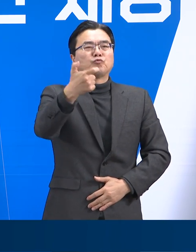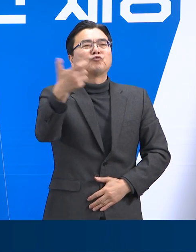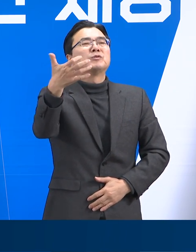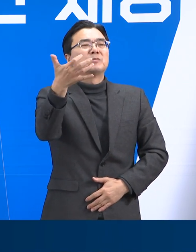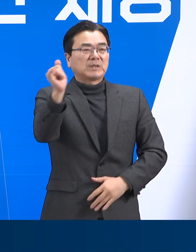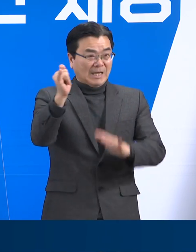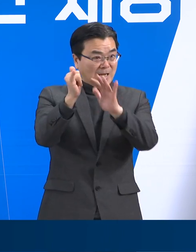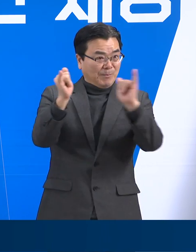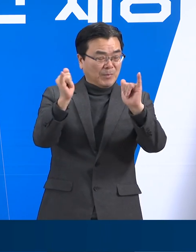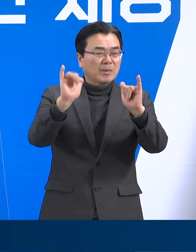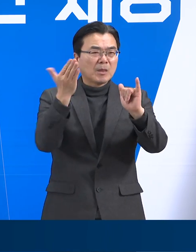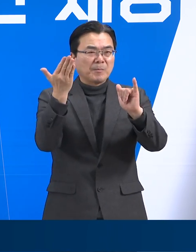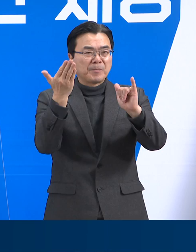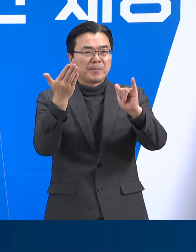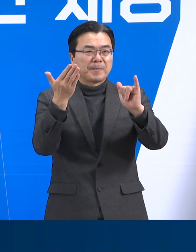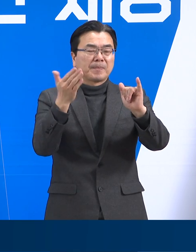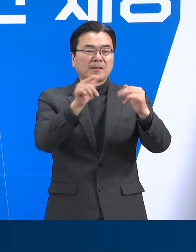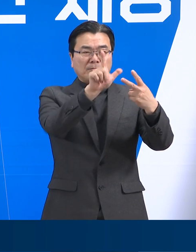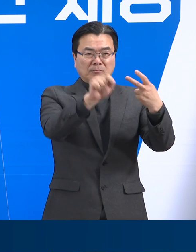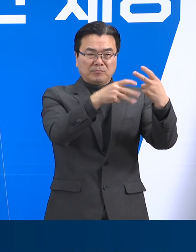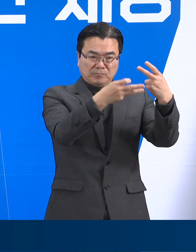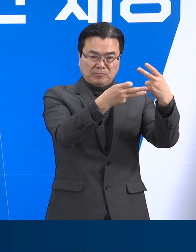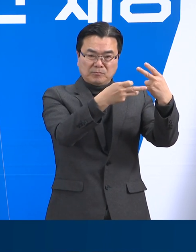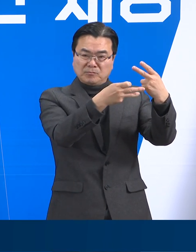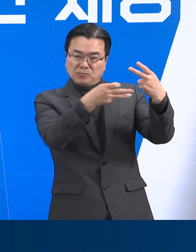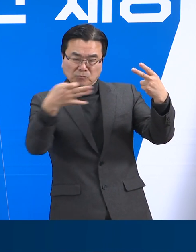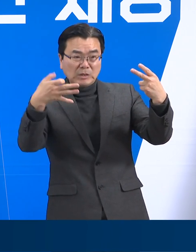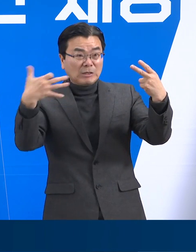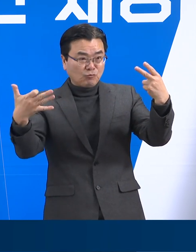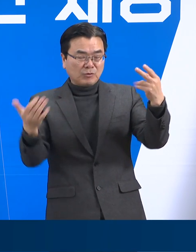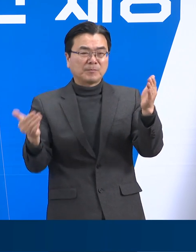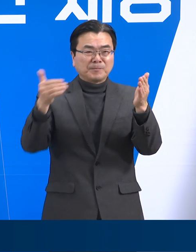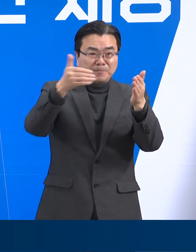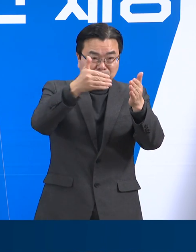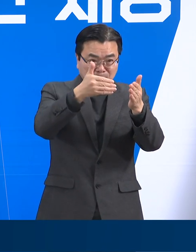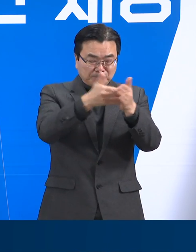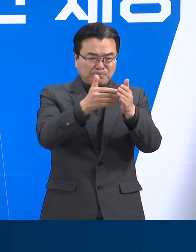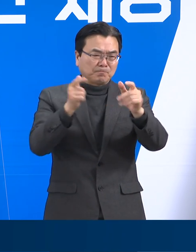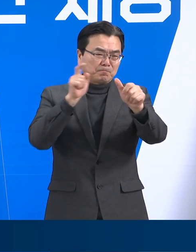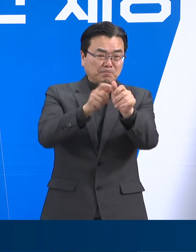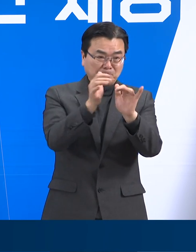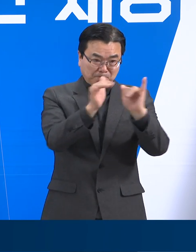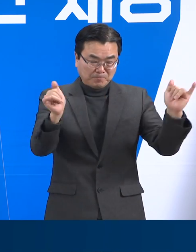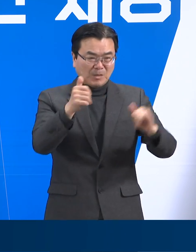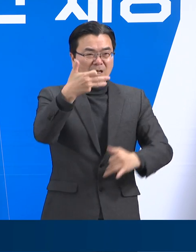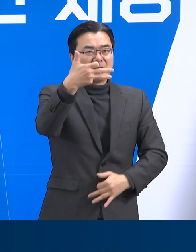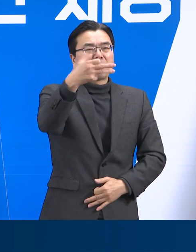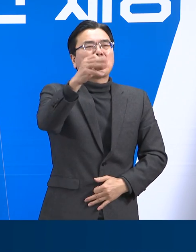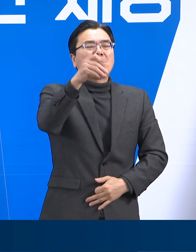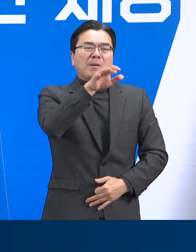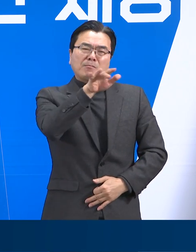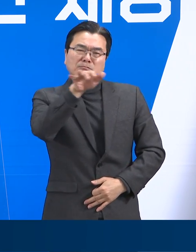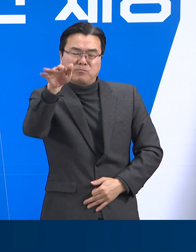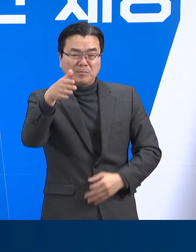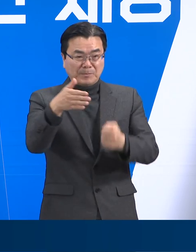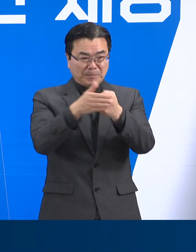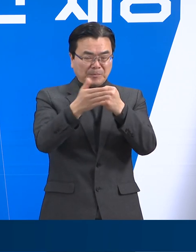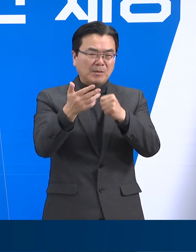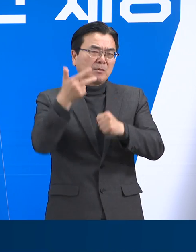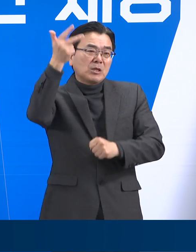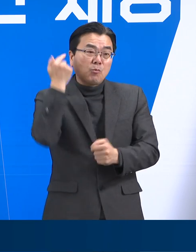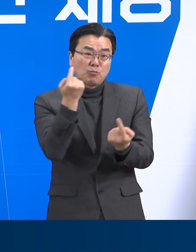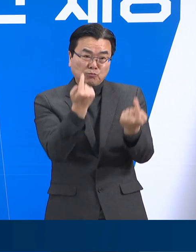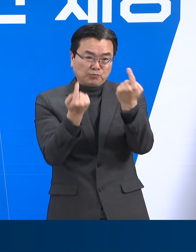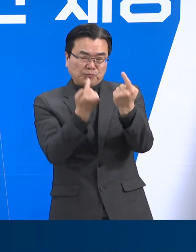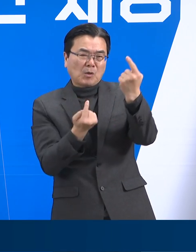65만 5,560명입니다. 2월 13일부터 2월 19일까지 한 주간 발생한 도내 확진자 수는 18만 8,006명으로 전주